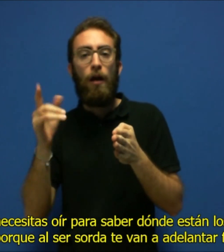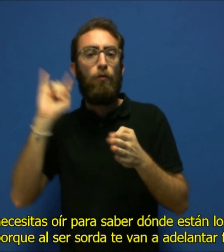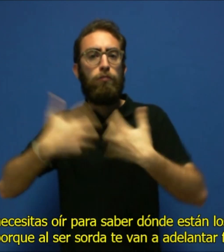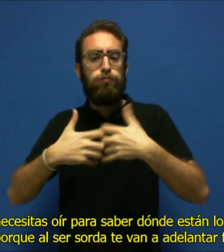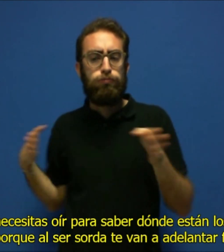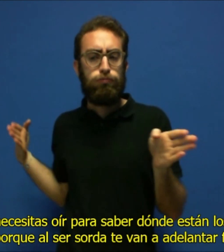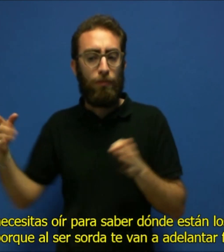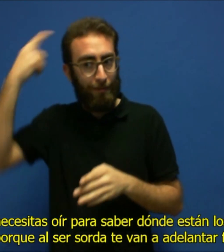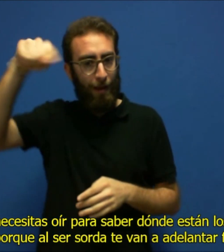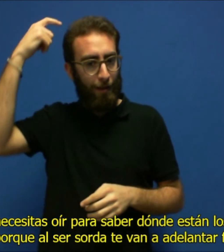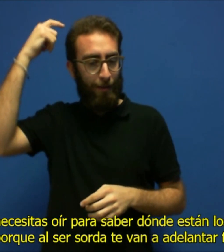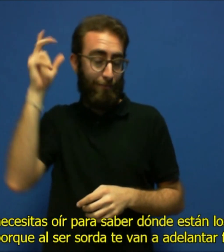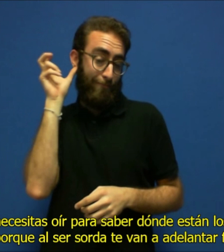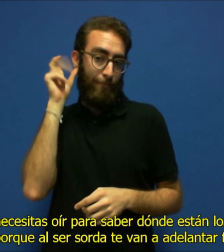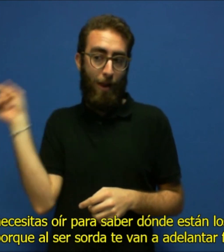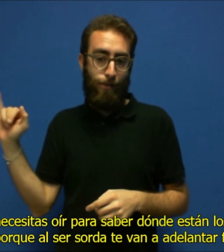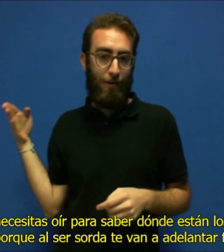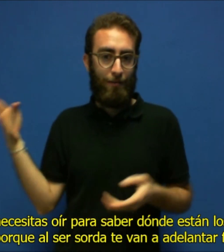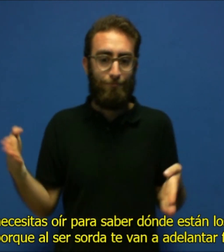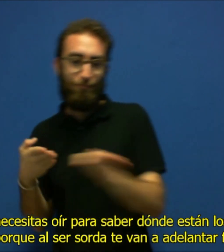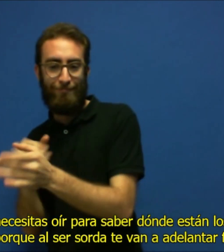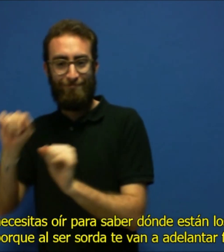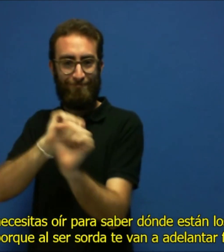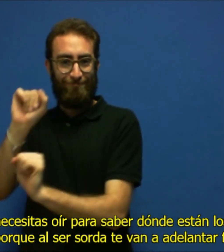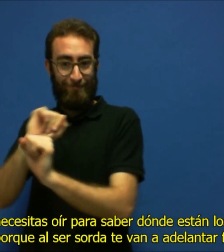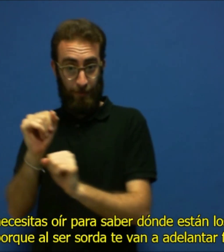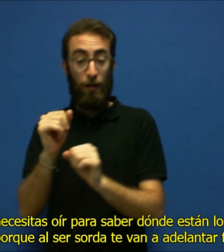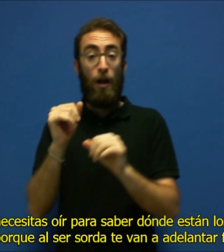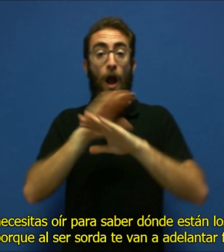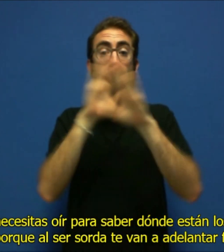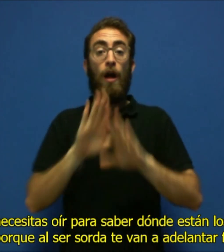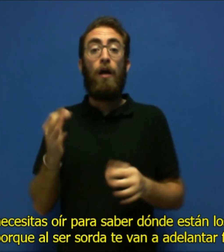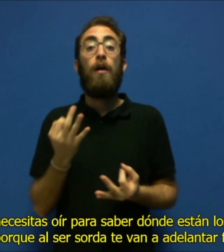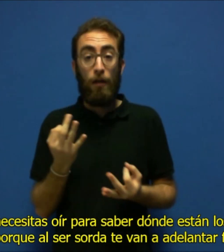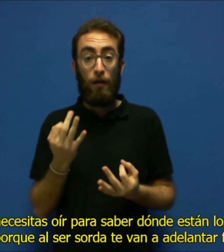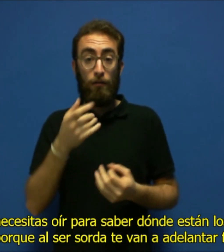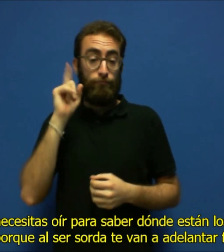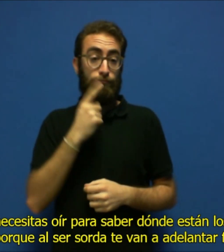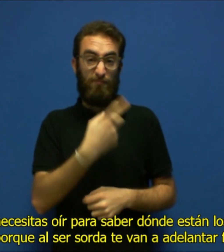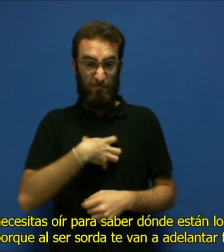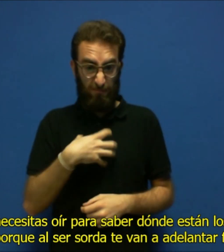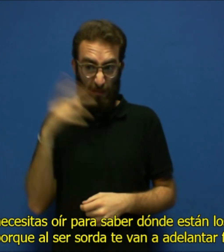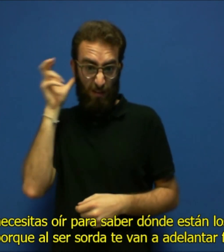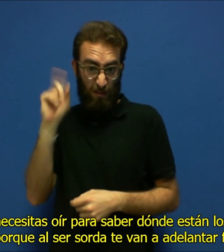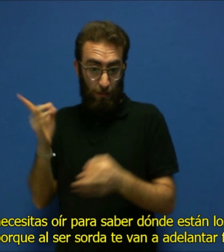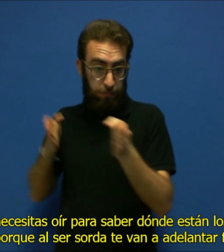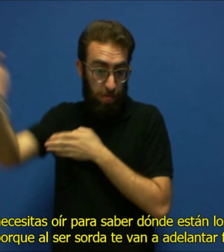además necesitas oír para saber dónde están los otros motociclistas porque al ser